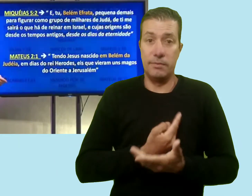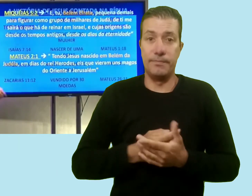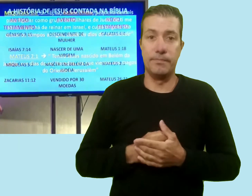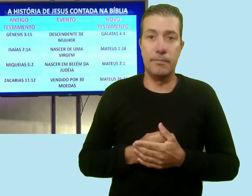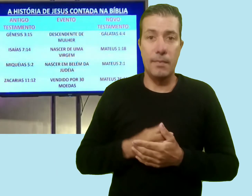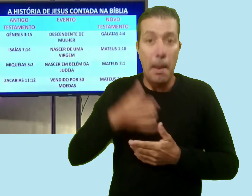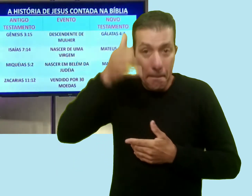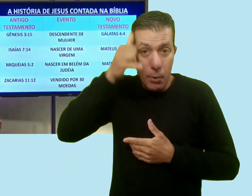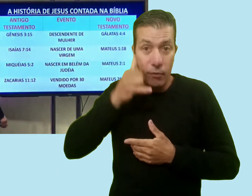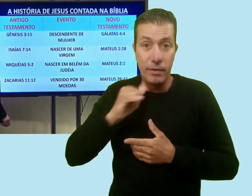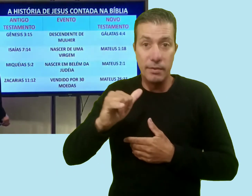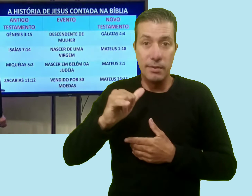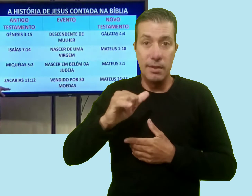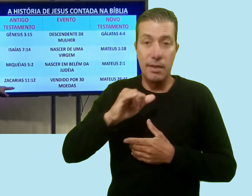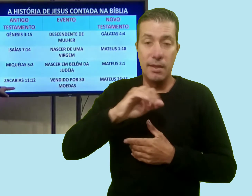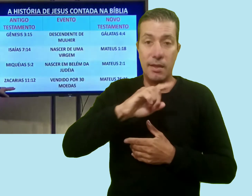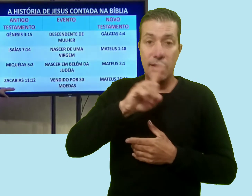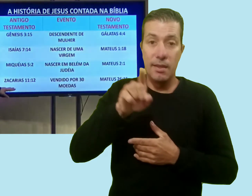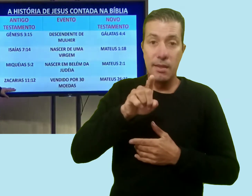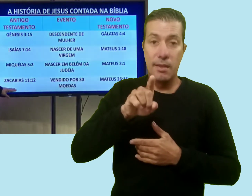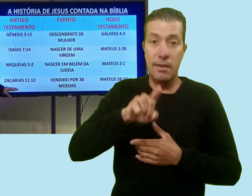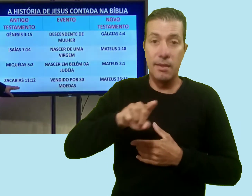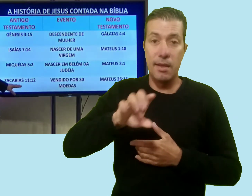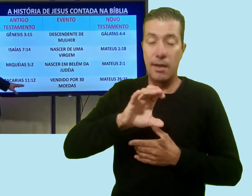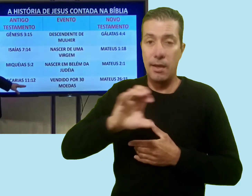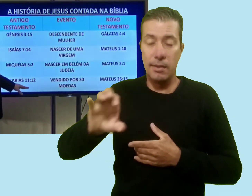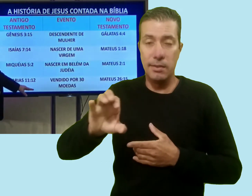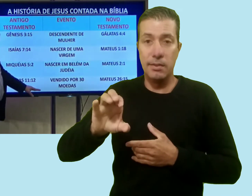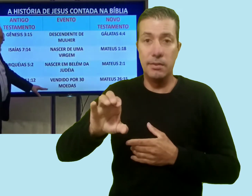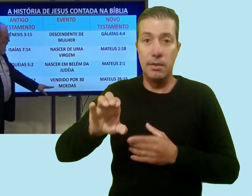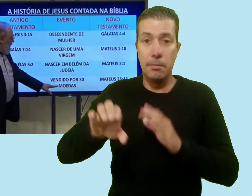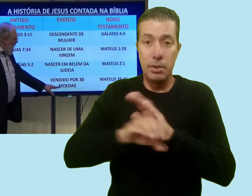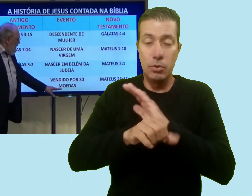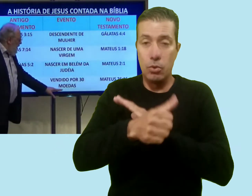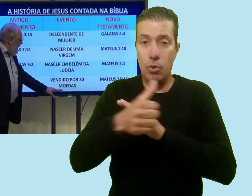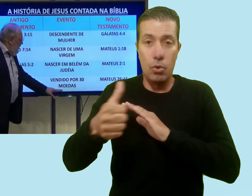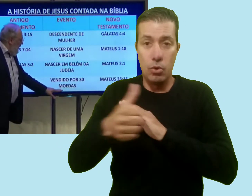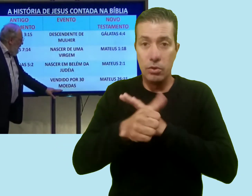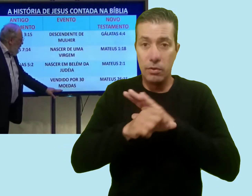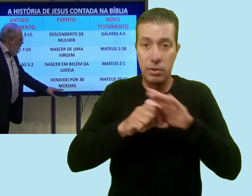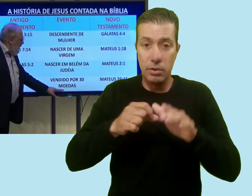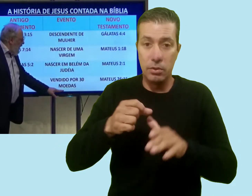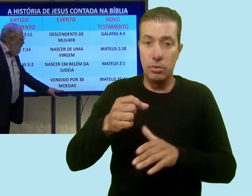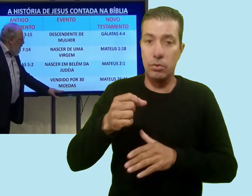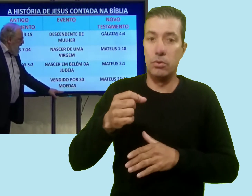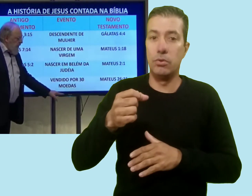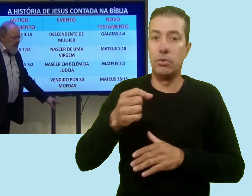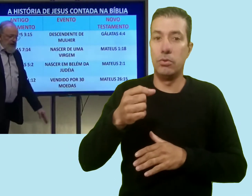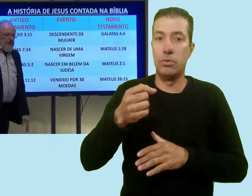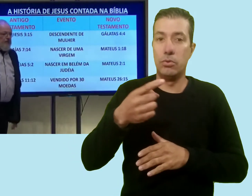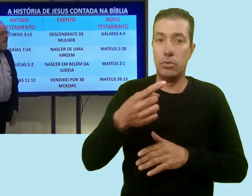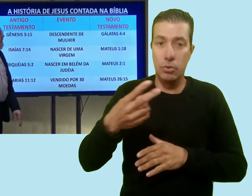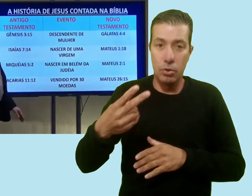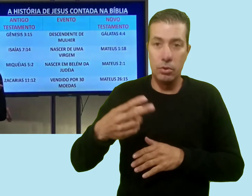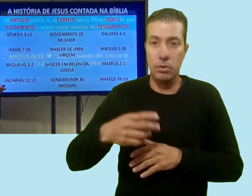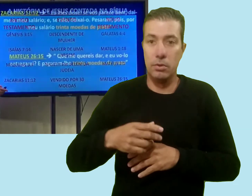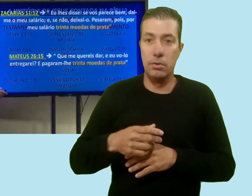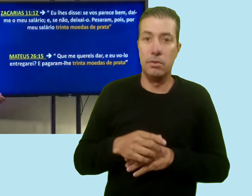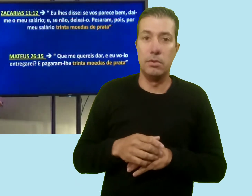história? Outra profecia, Zacarias 11:12, que ele seria vendido por 30 moedas.